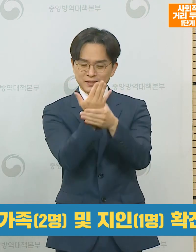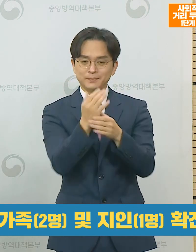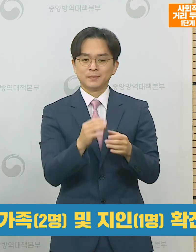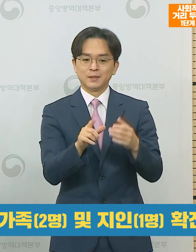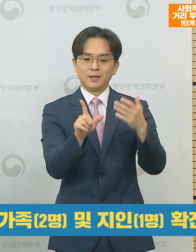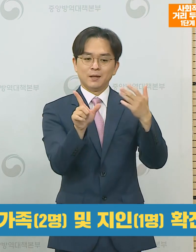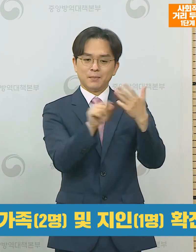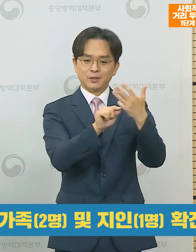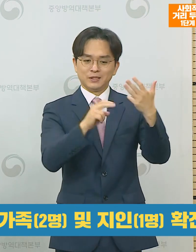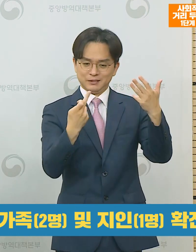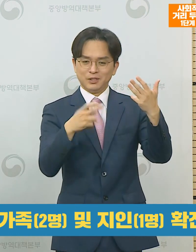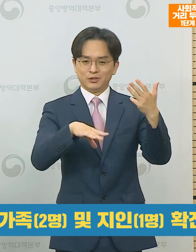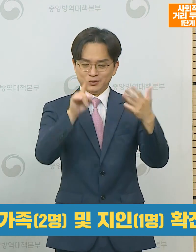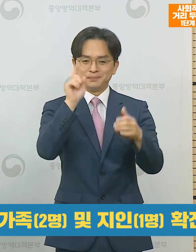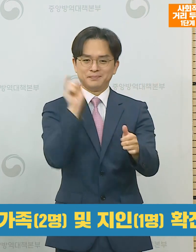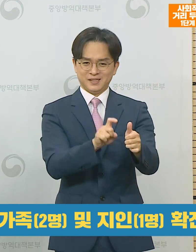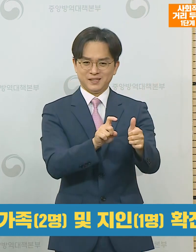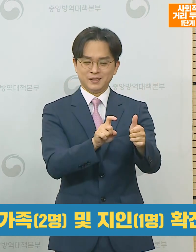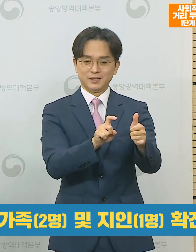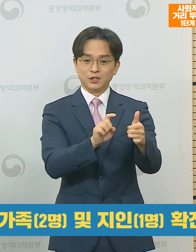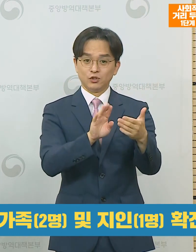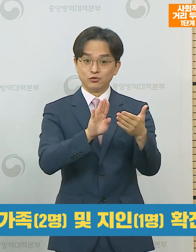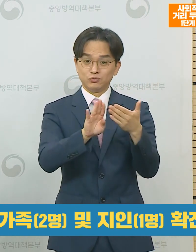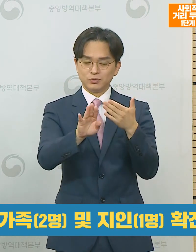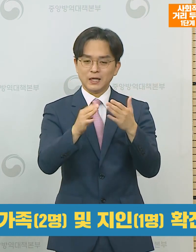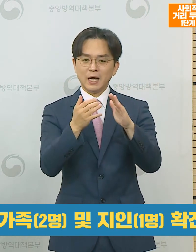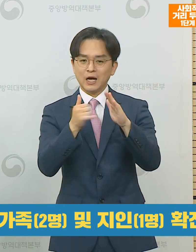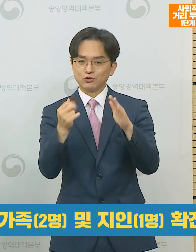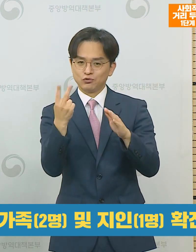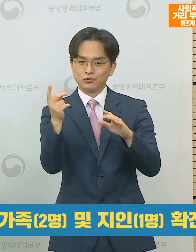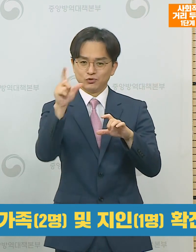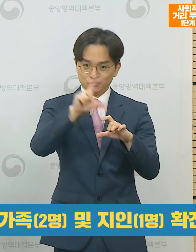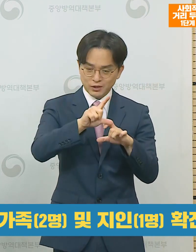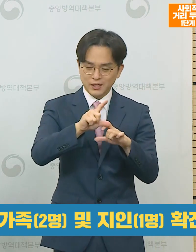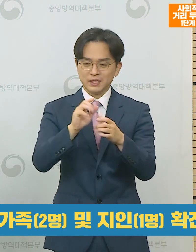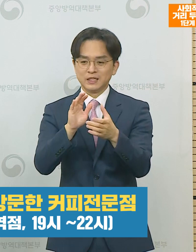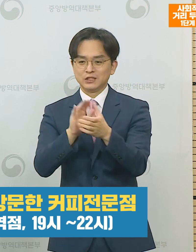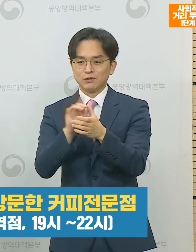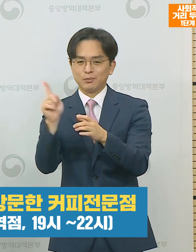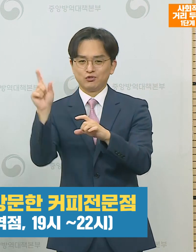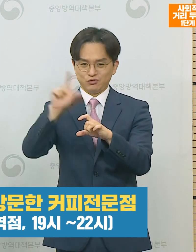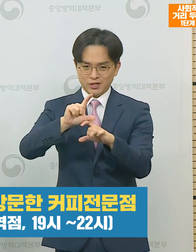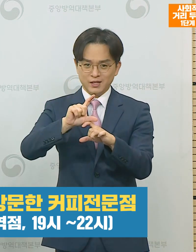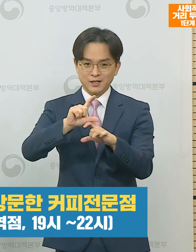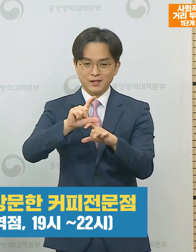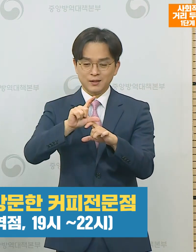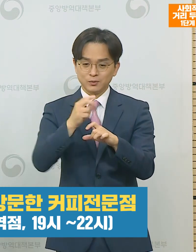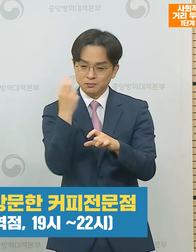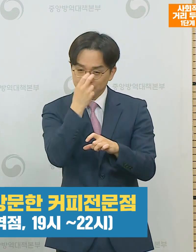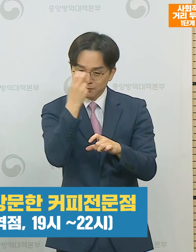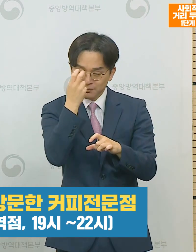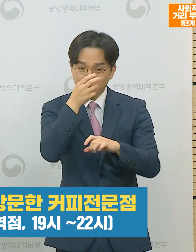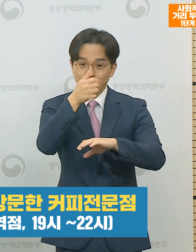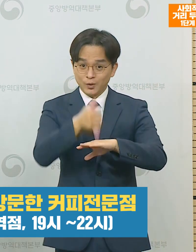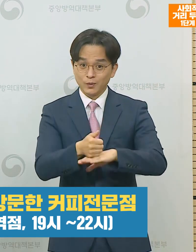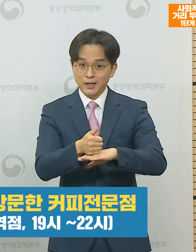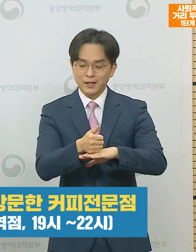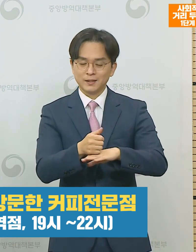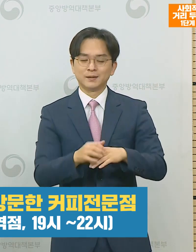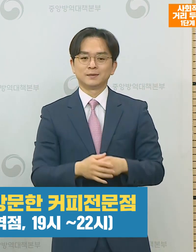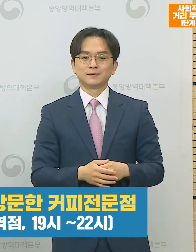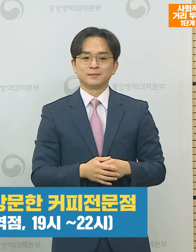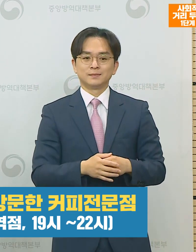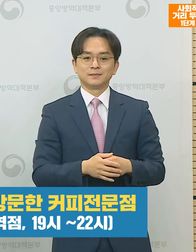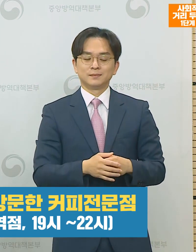12일 첫 확진자 발생한 후에 가족 2명, 지인 1명이 확진되었으며 역학조사 결과 지표